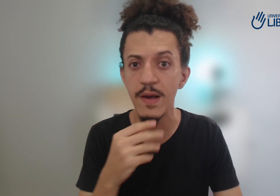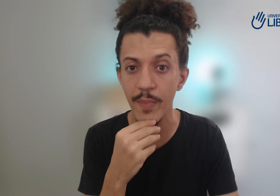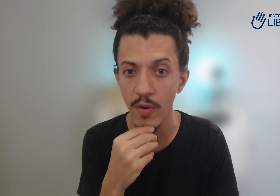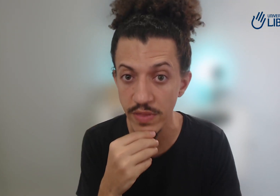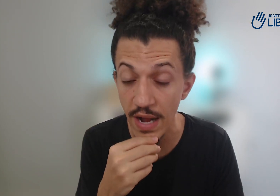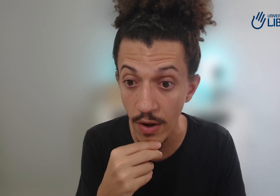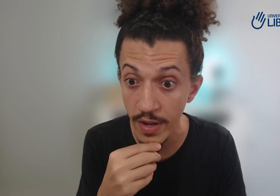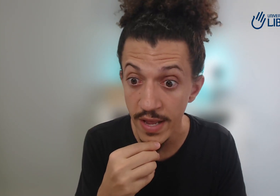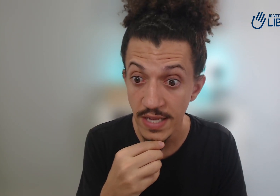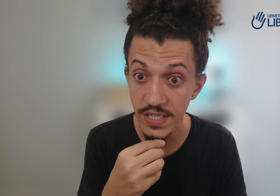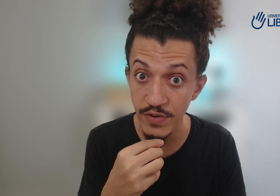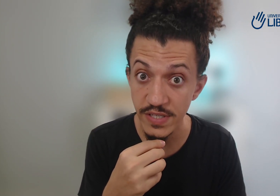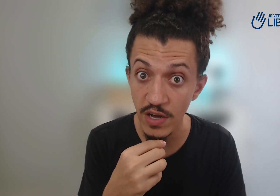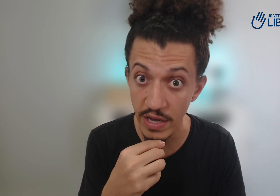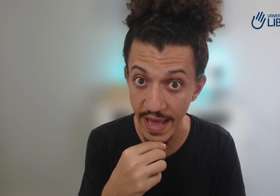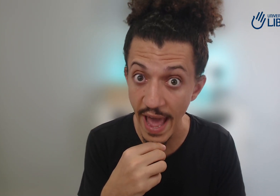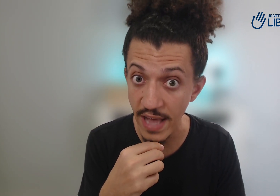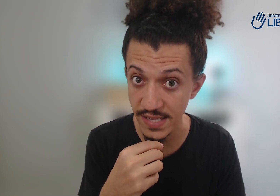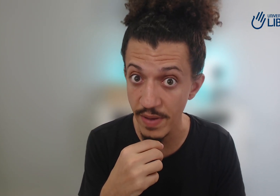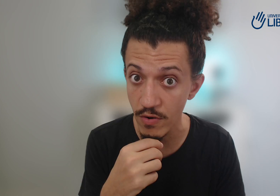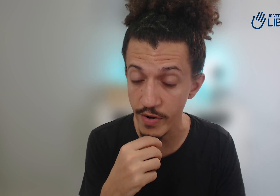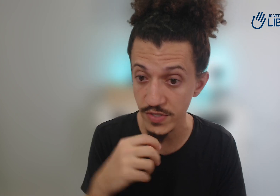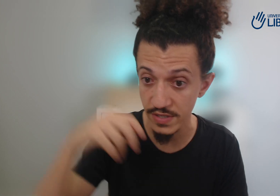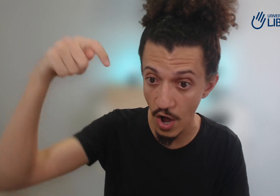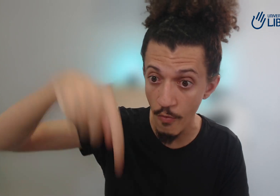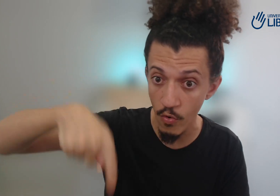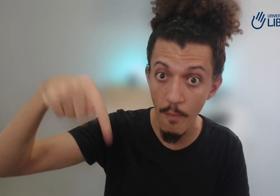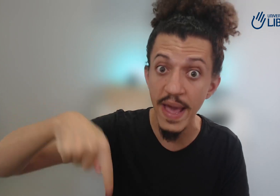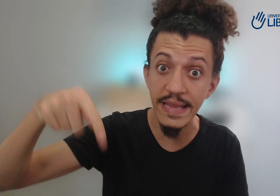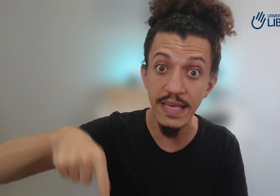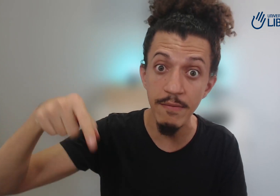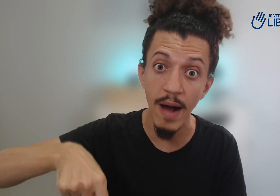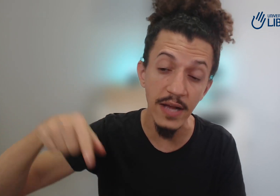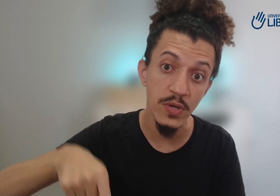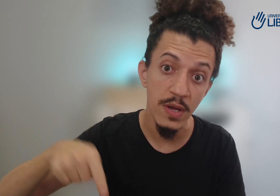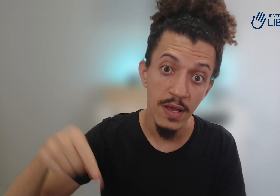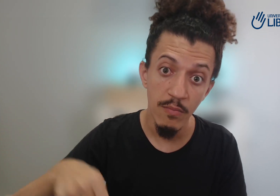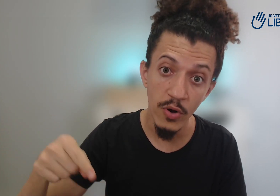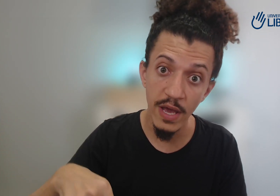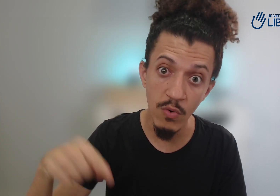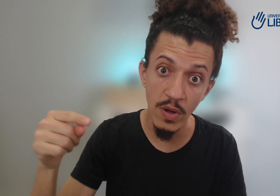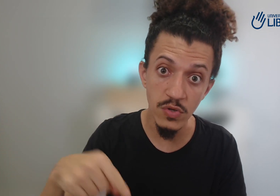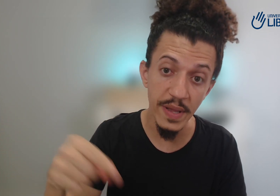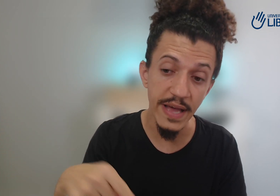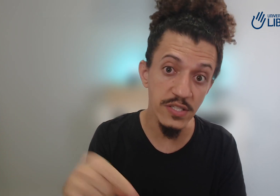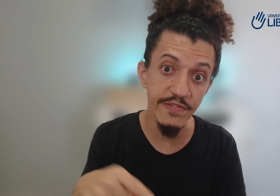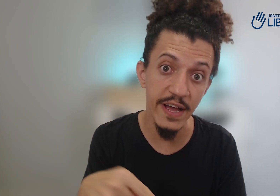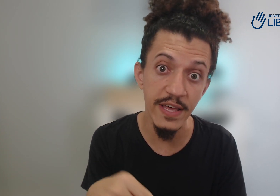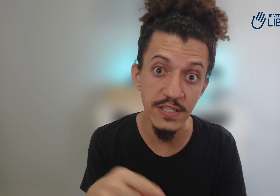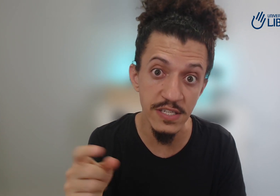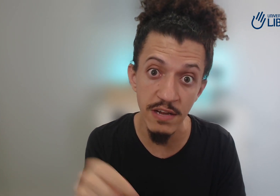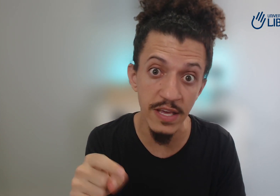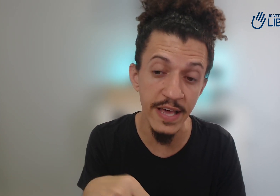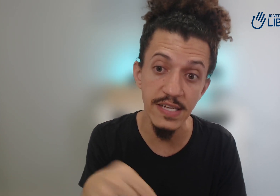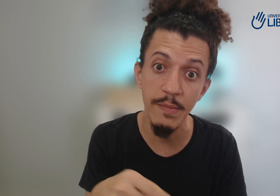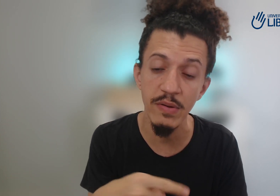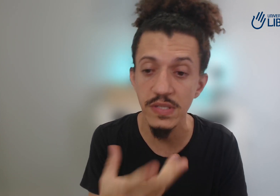para outra aula. Se você quer saber qual que é o sinal, comenta aqui embaixo, porque quantos comentários tiver aqui dizendo que quer saber o sinal,